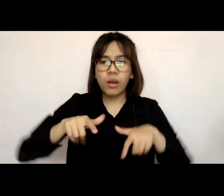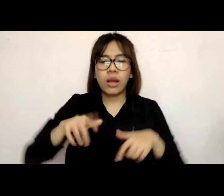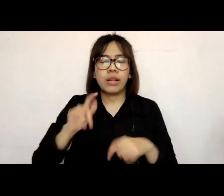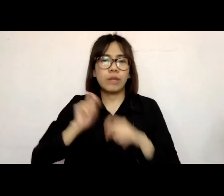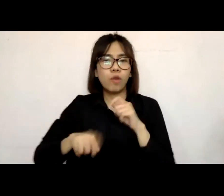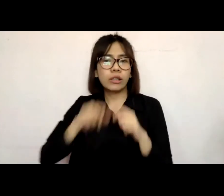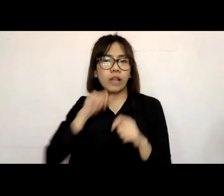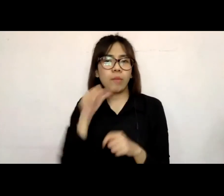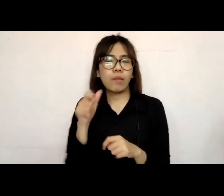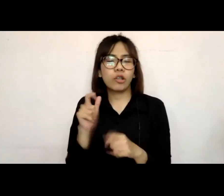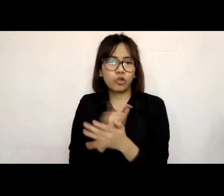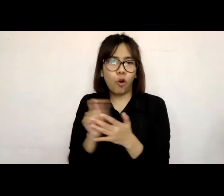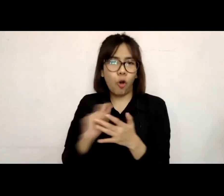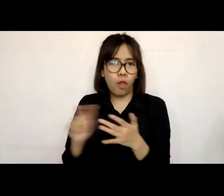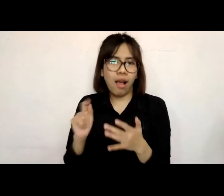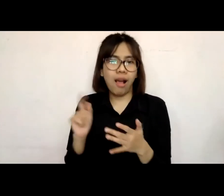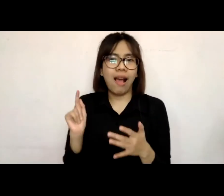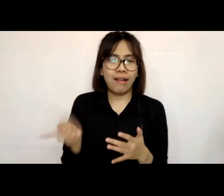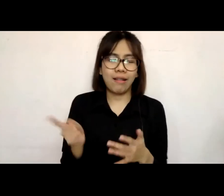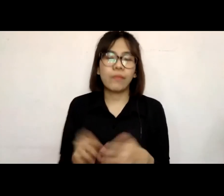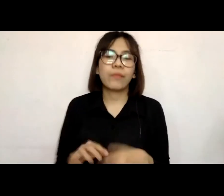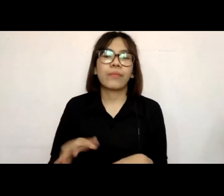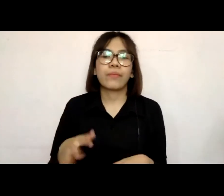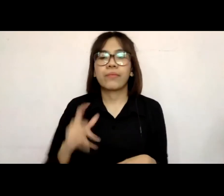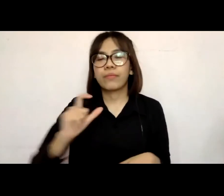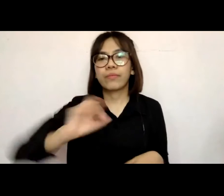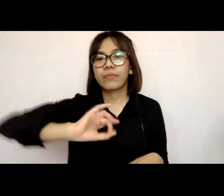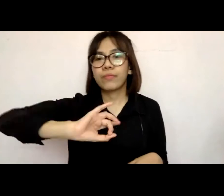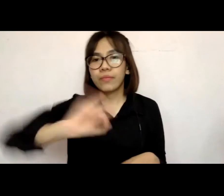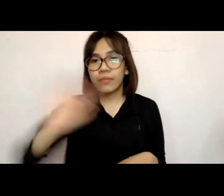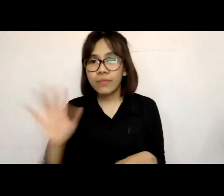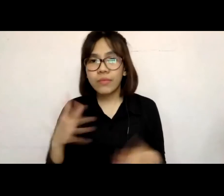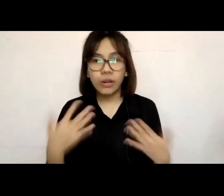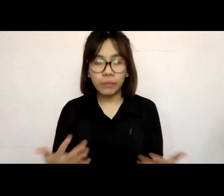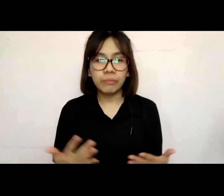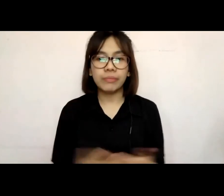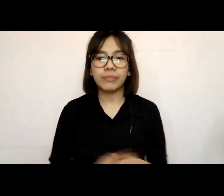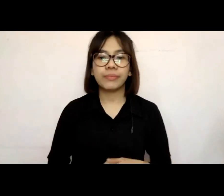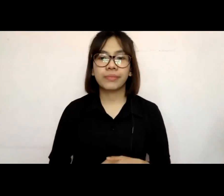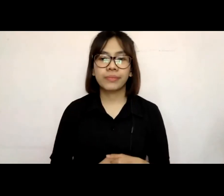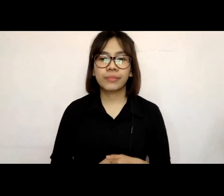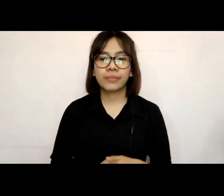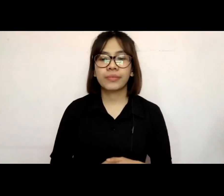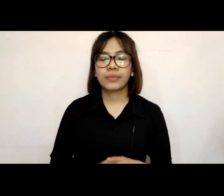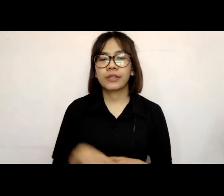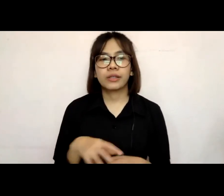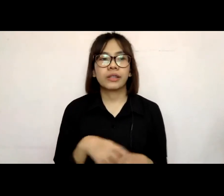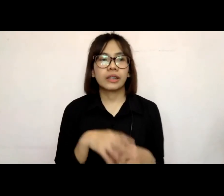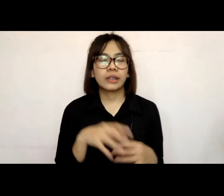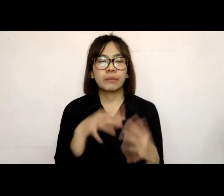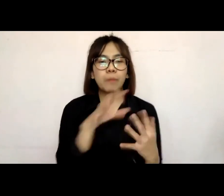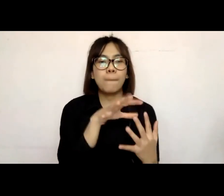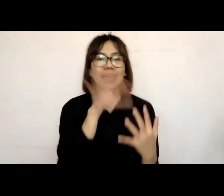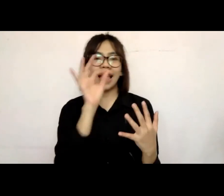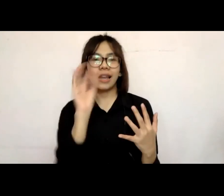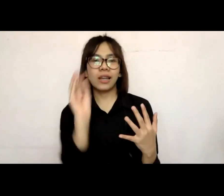sampaikan karena memang responsif gender ini perlu pemahaman yang lebih banyak atau sosialisasi